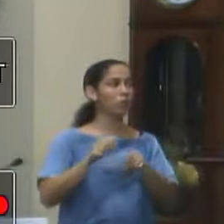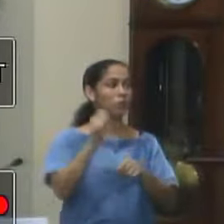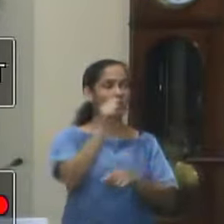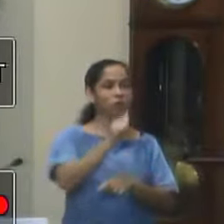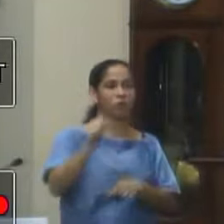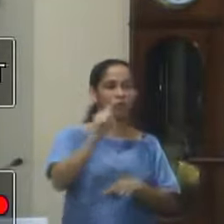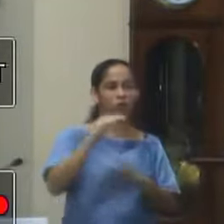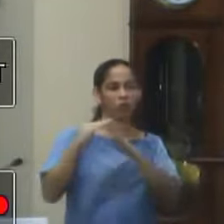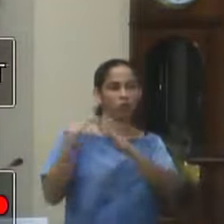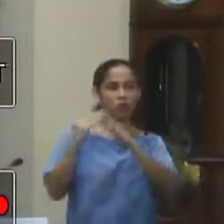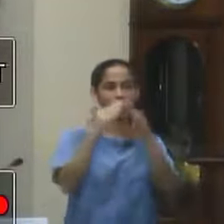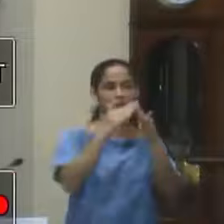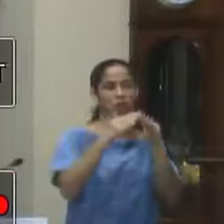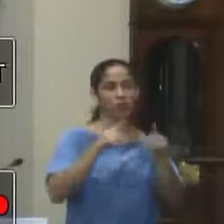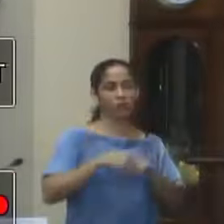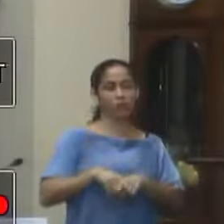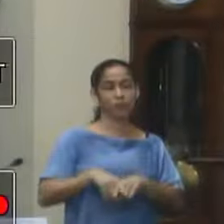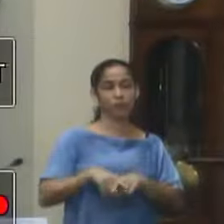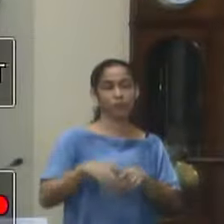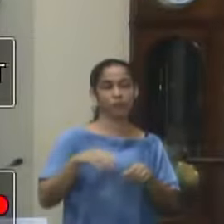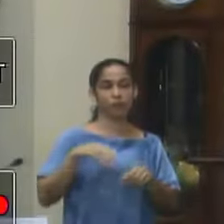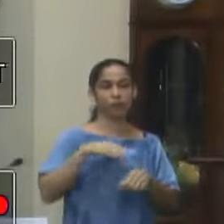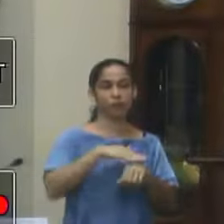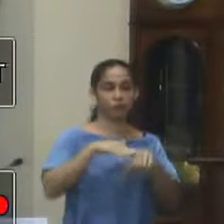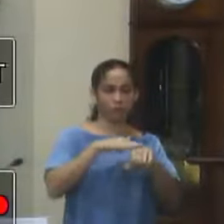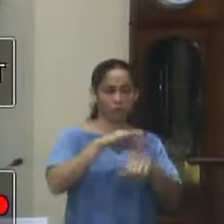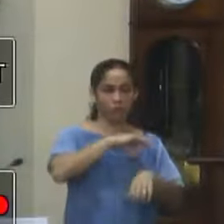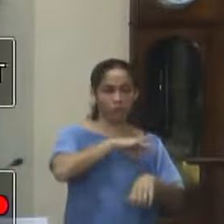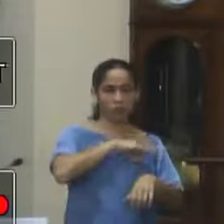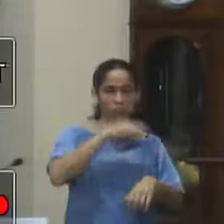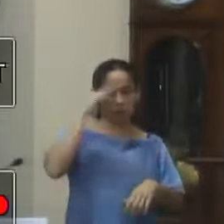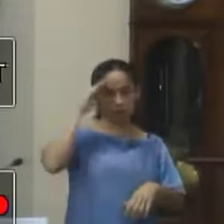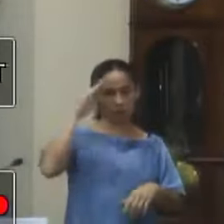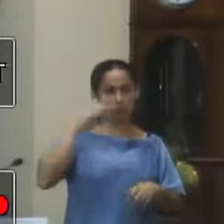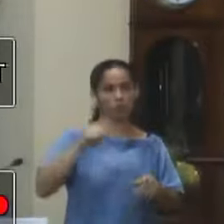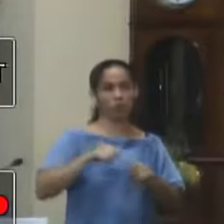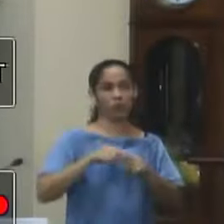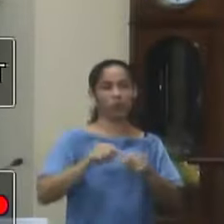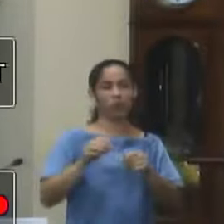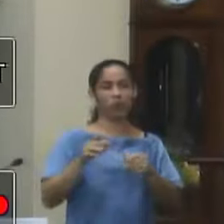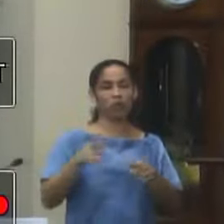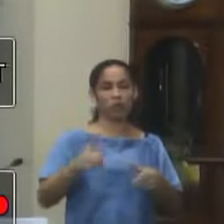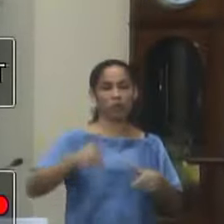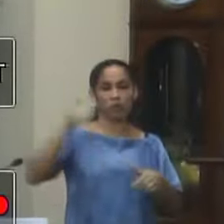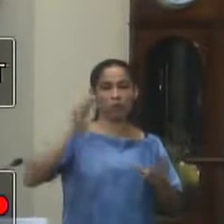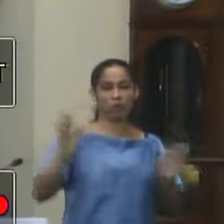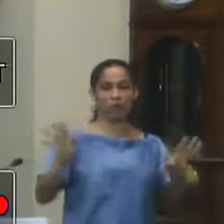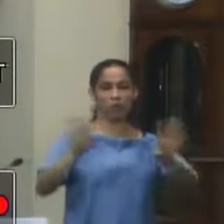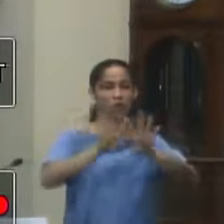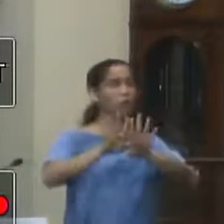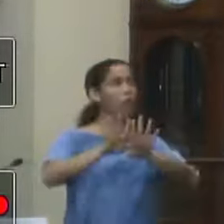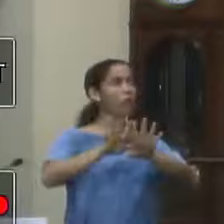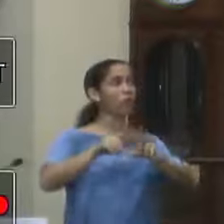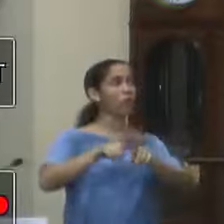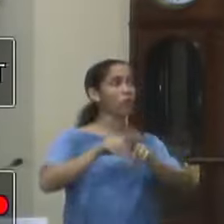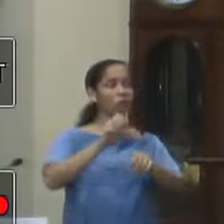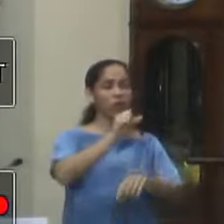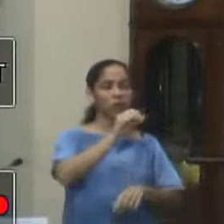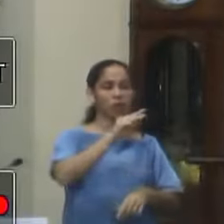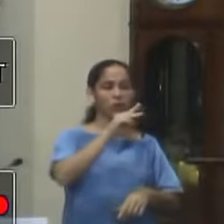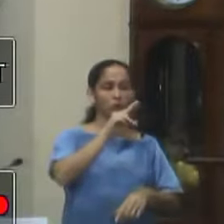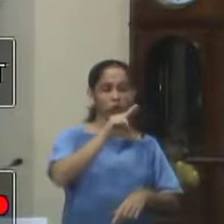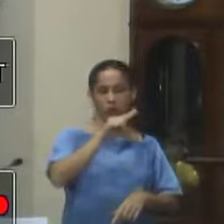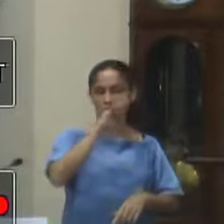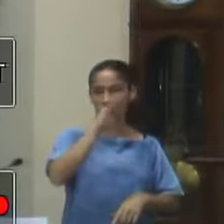de Moradores, conversamos com a Polícia Militar, que foi quem motivou a colocação da cerca. A subprefeitura está lá, o